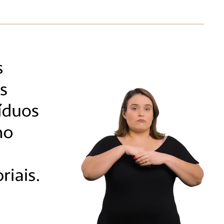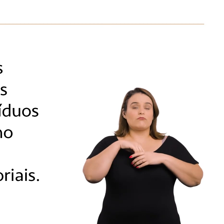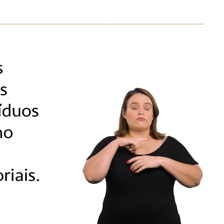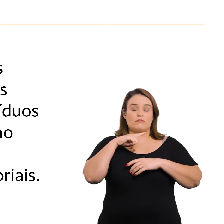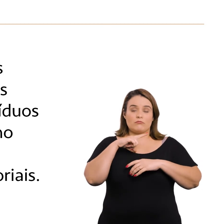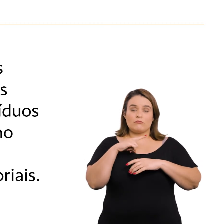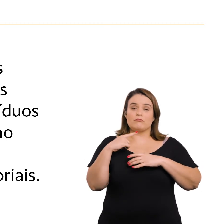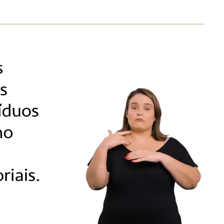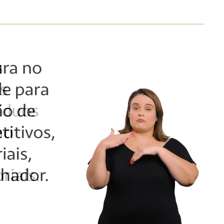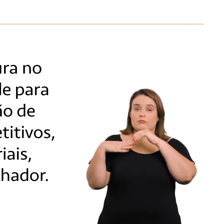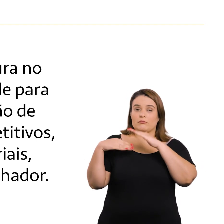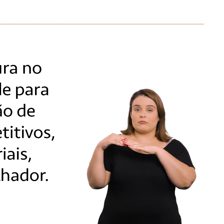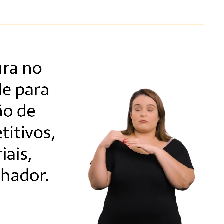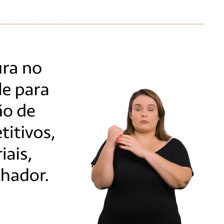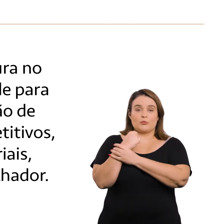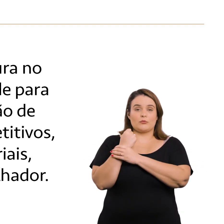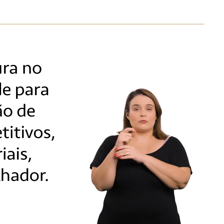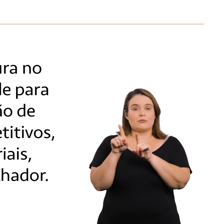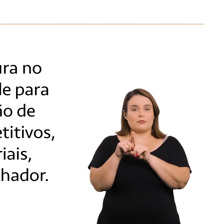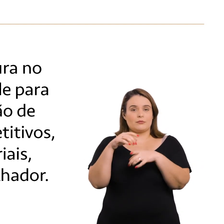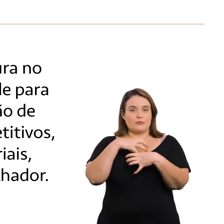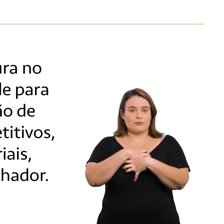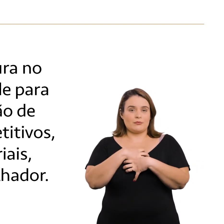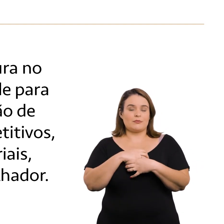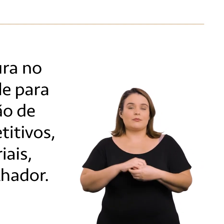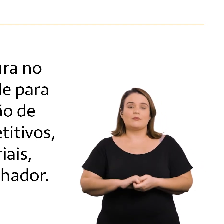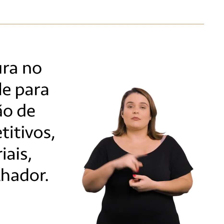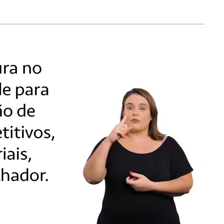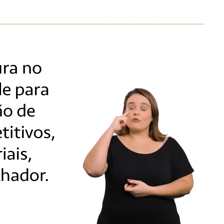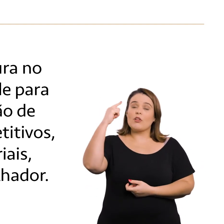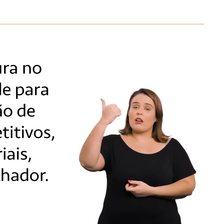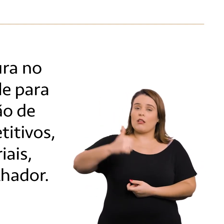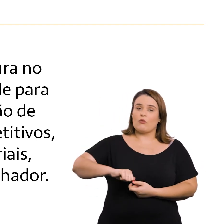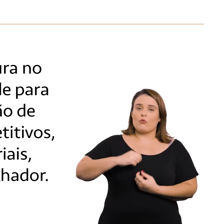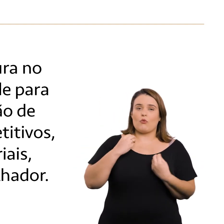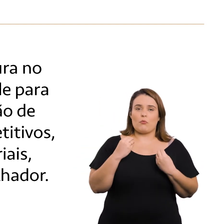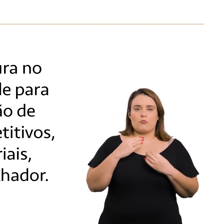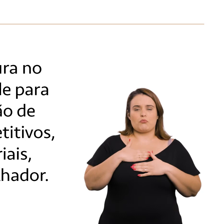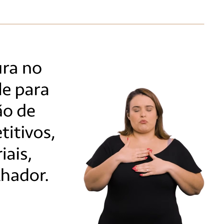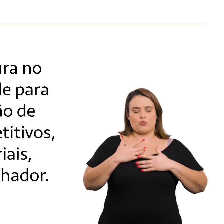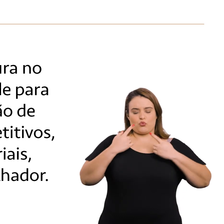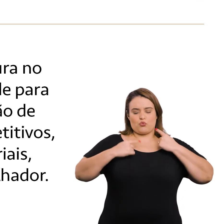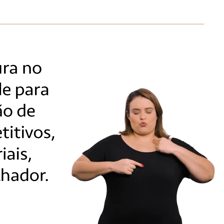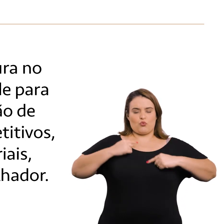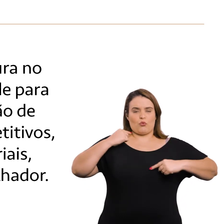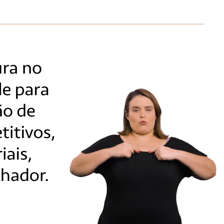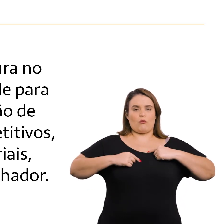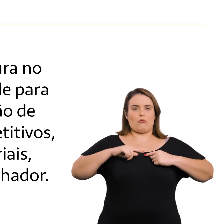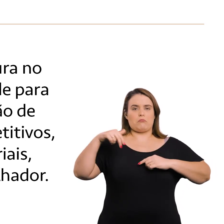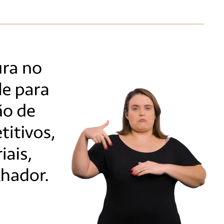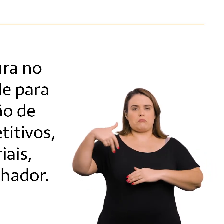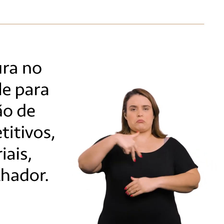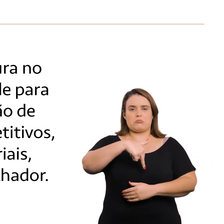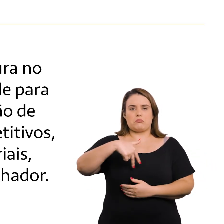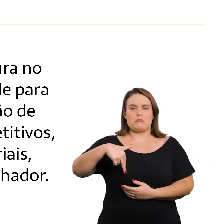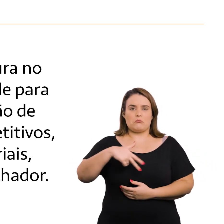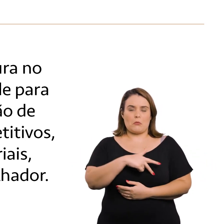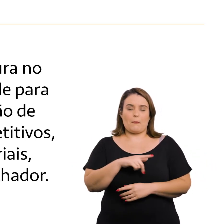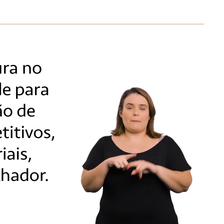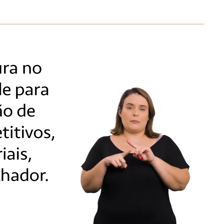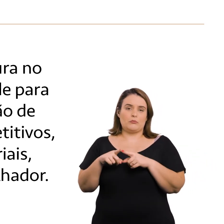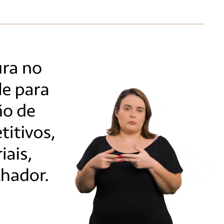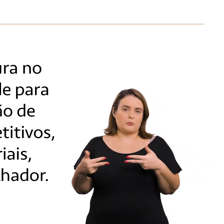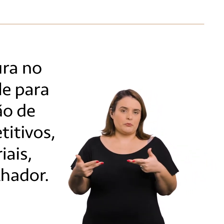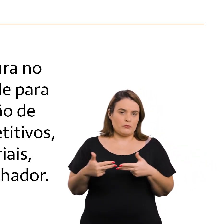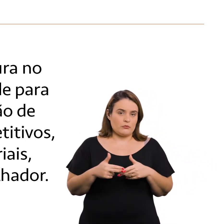e sensoriais. Analisa fatores como postura no local de trabalho, mobilidade para deslocamento e